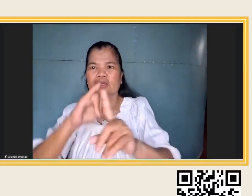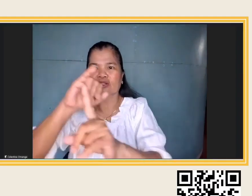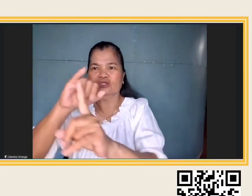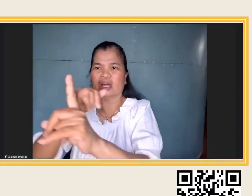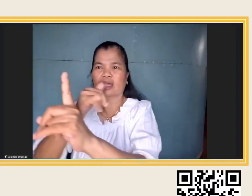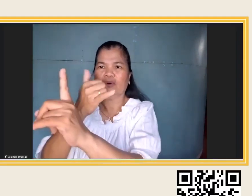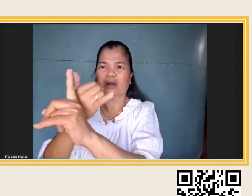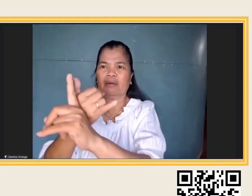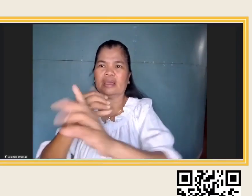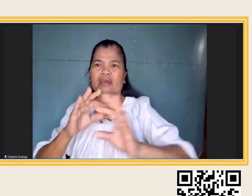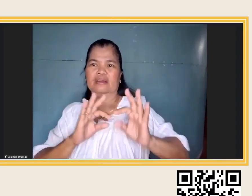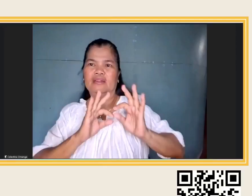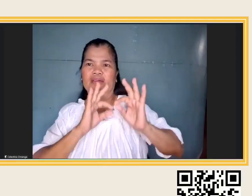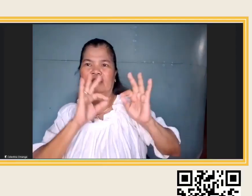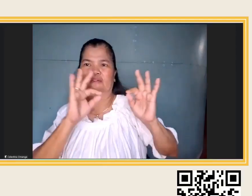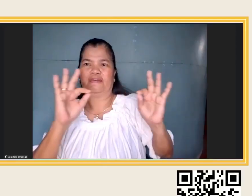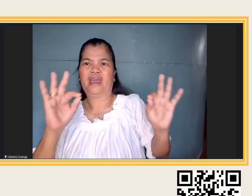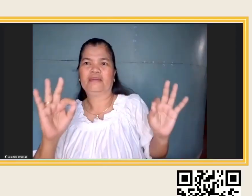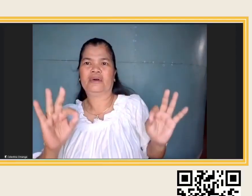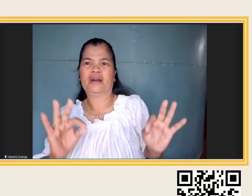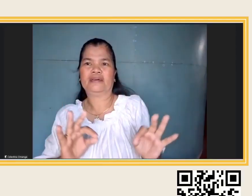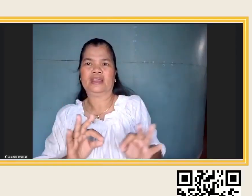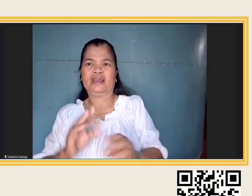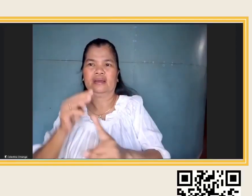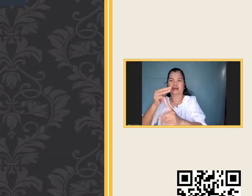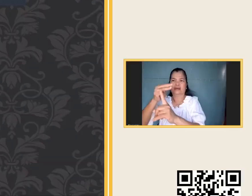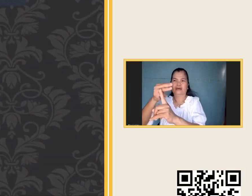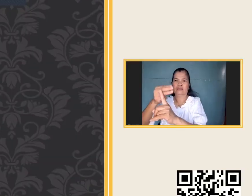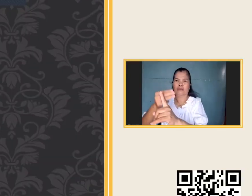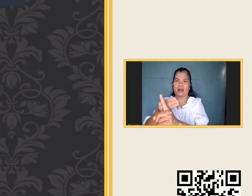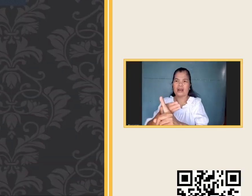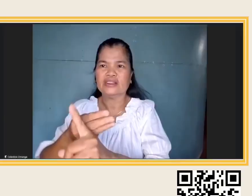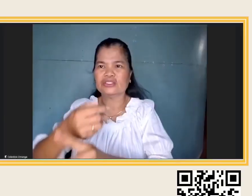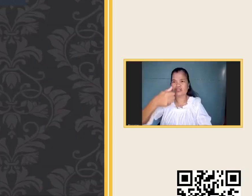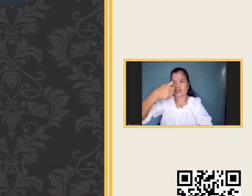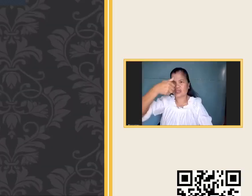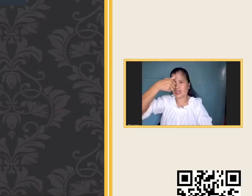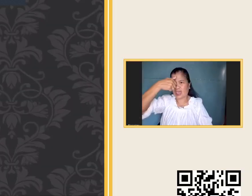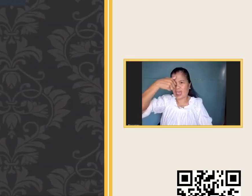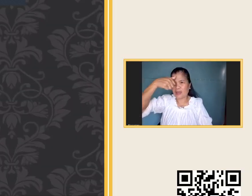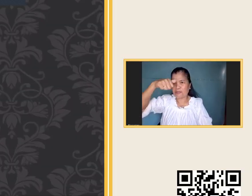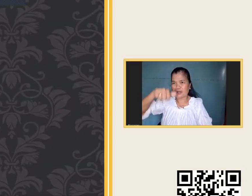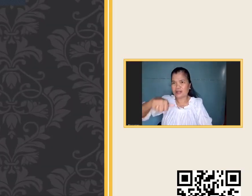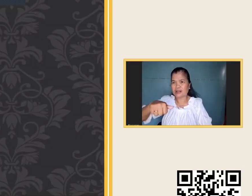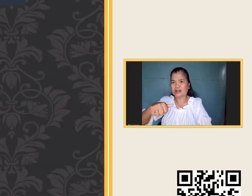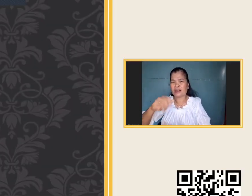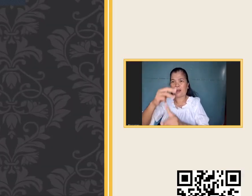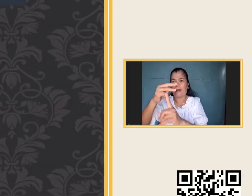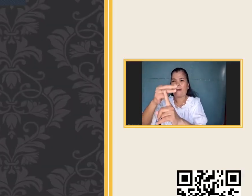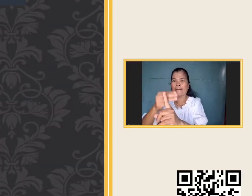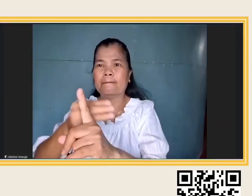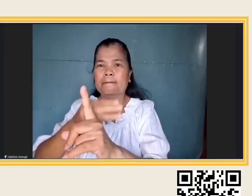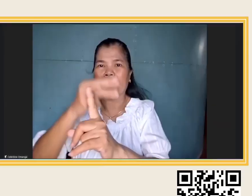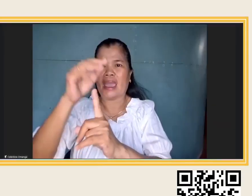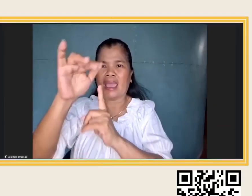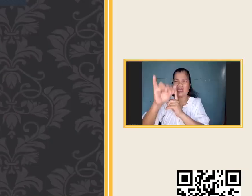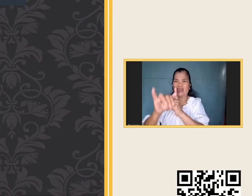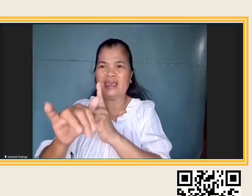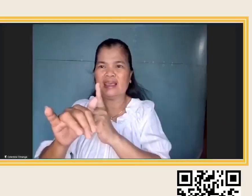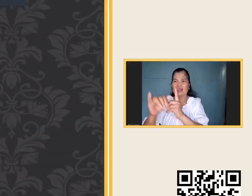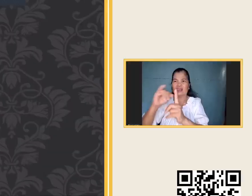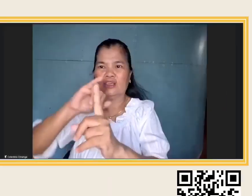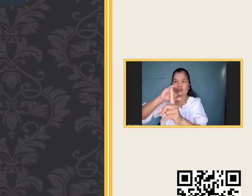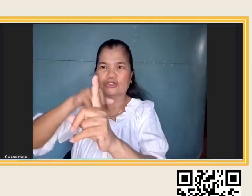Review. January, February, March, April,